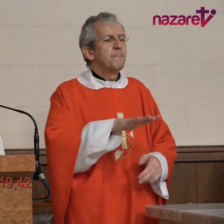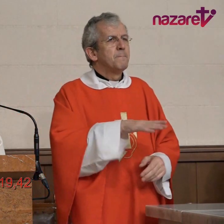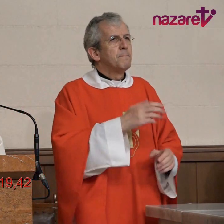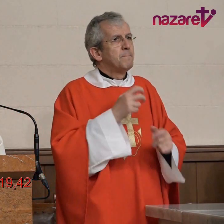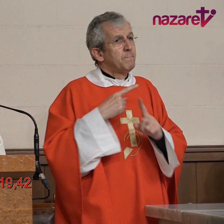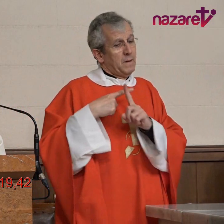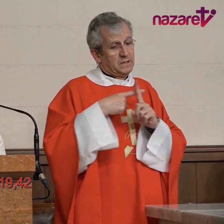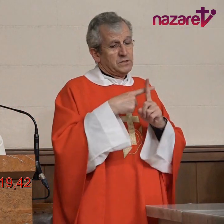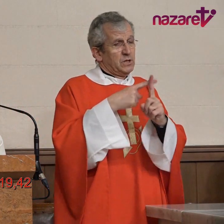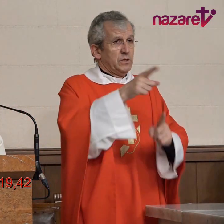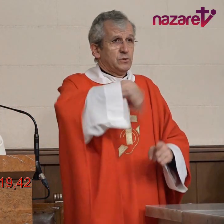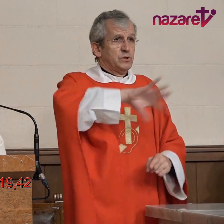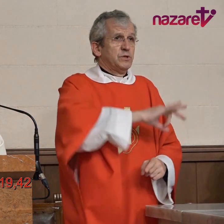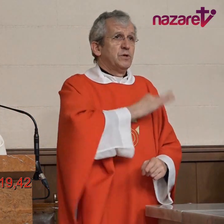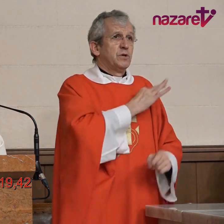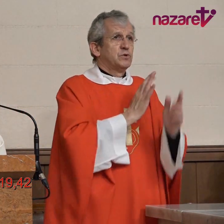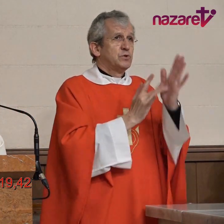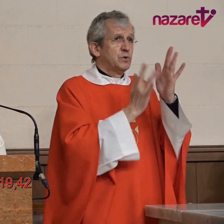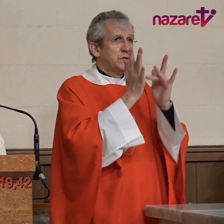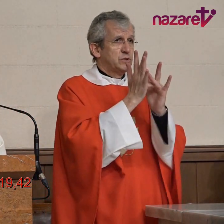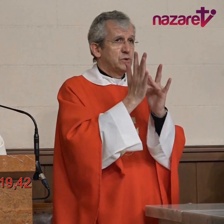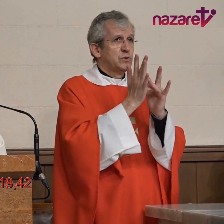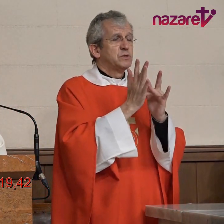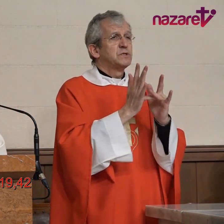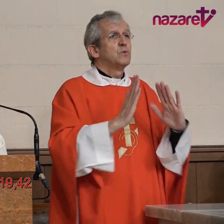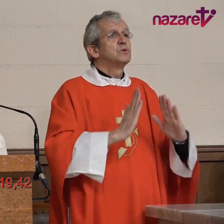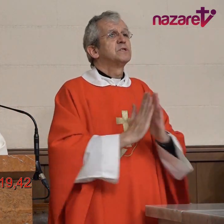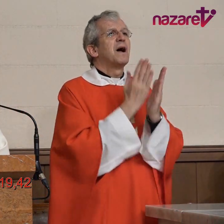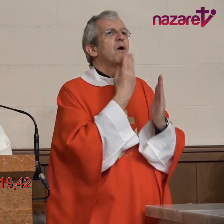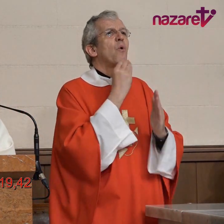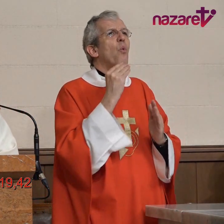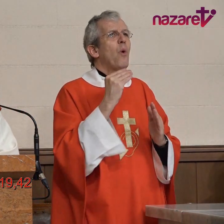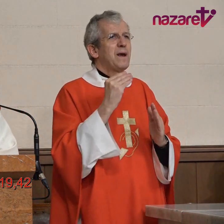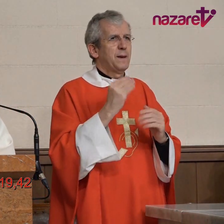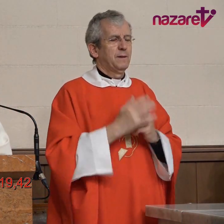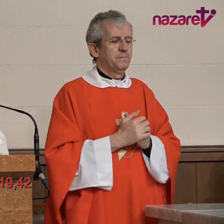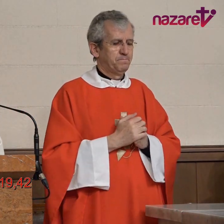Pasión de nuestro Señor Jesucristo según San Juan.